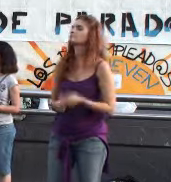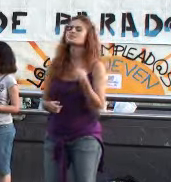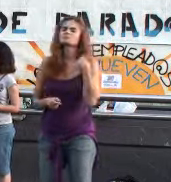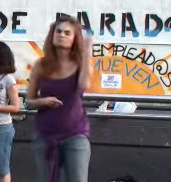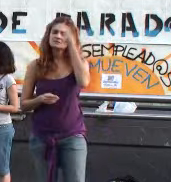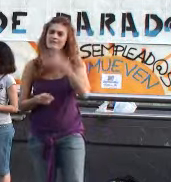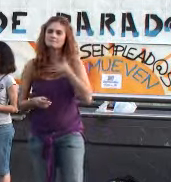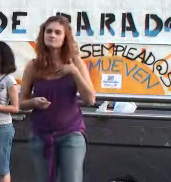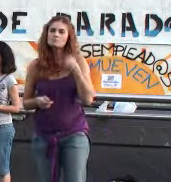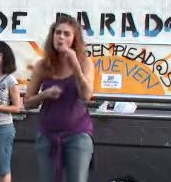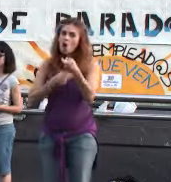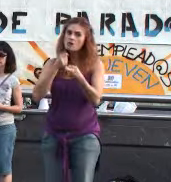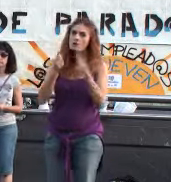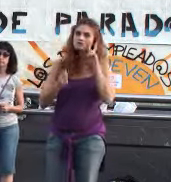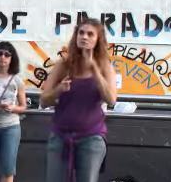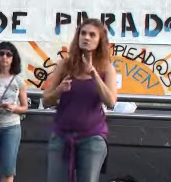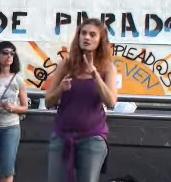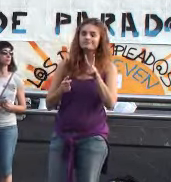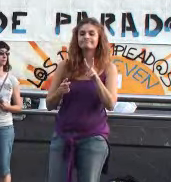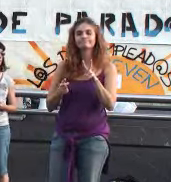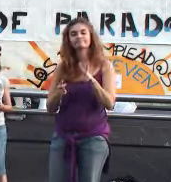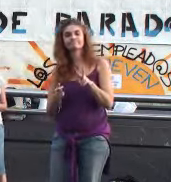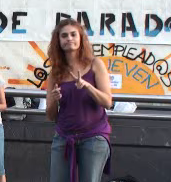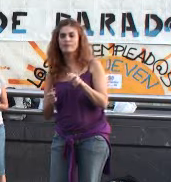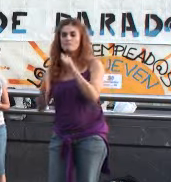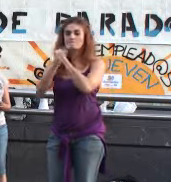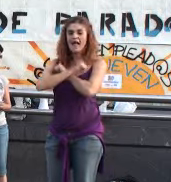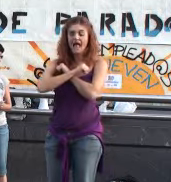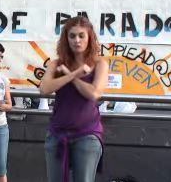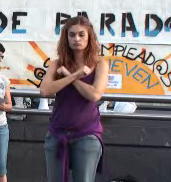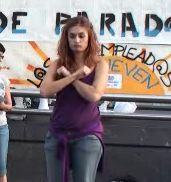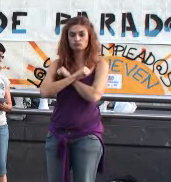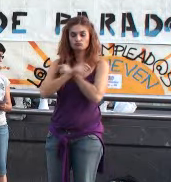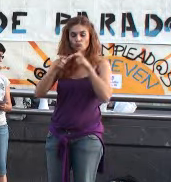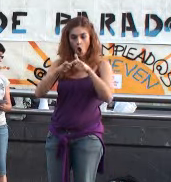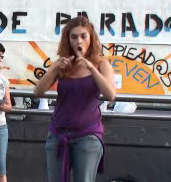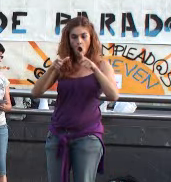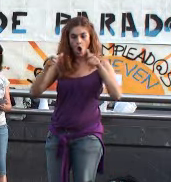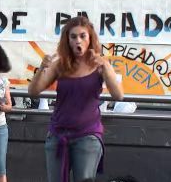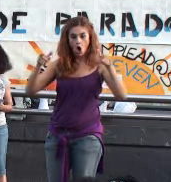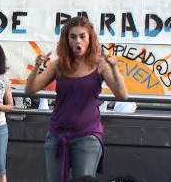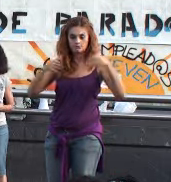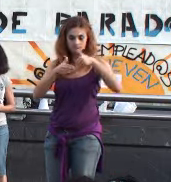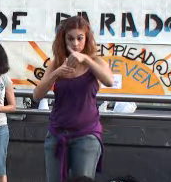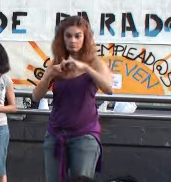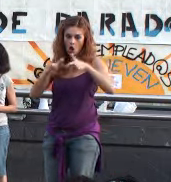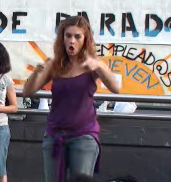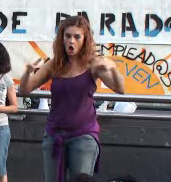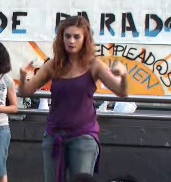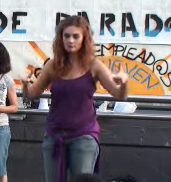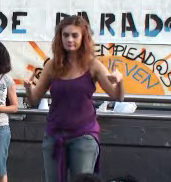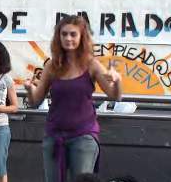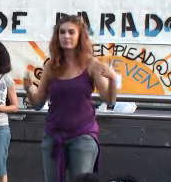poco a poco estamos viendo como el paro crece, el paro va a seguir creciendo, pero no solamente está dirigido a